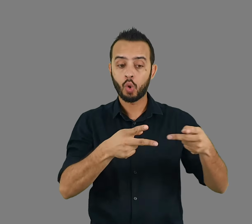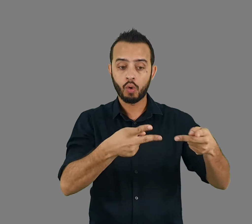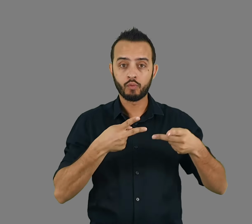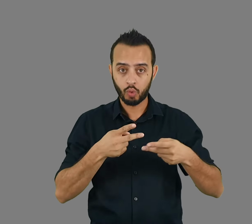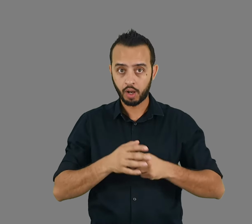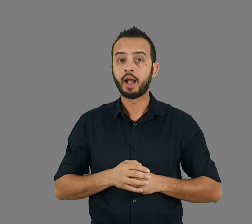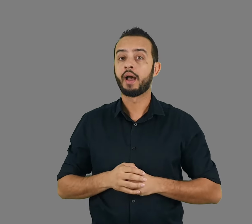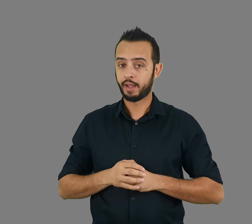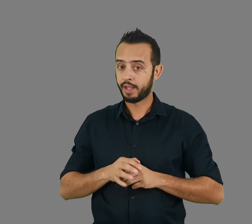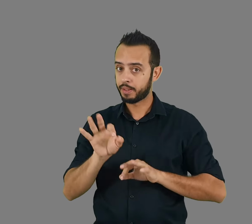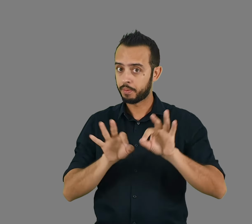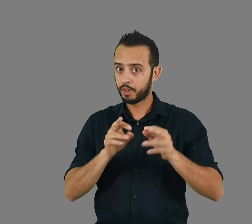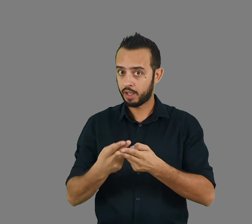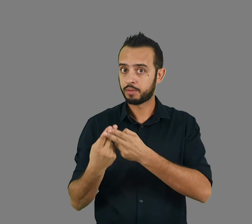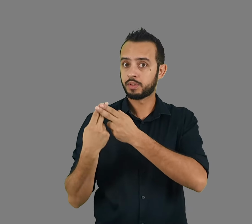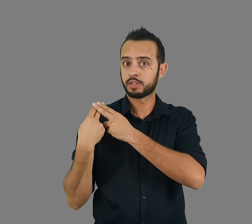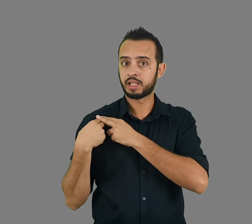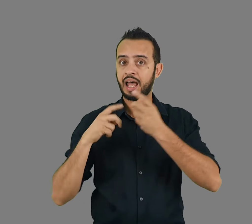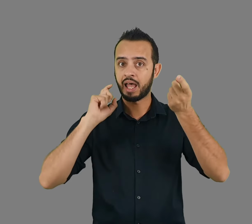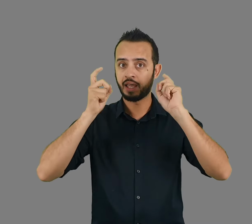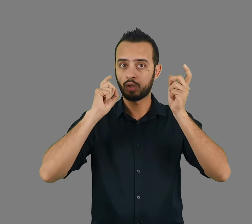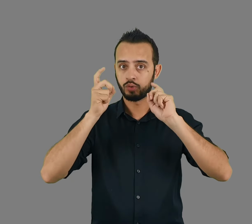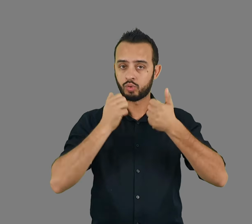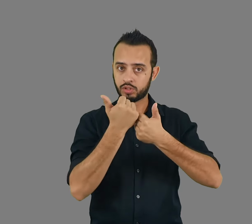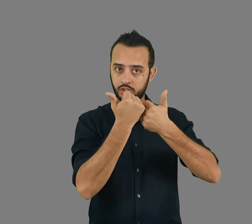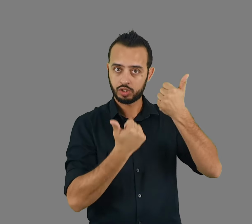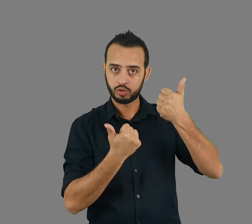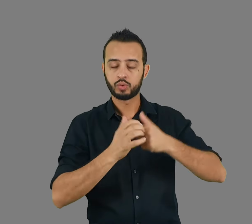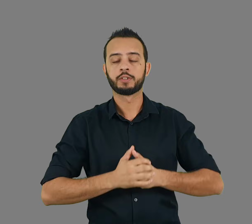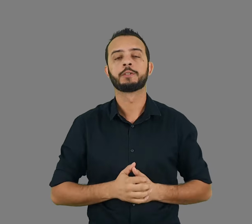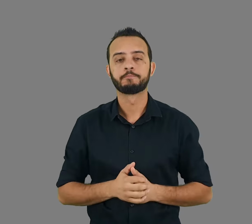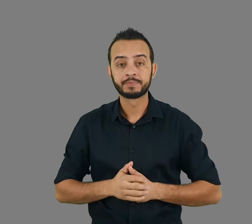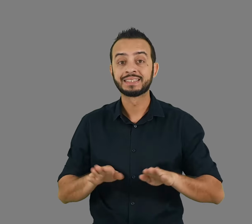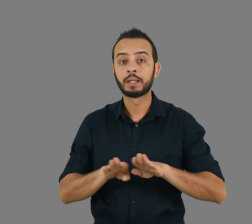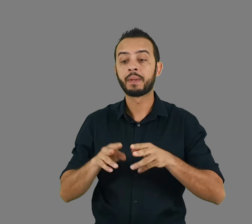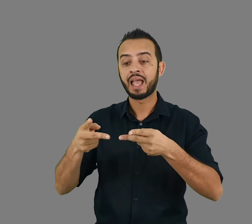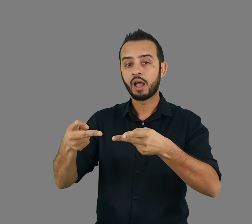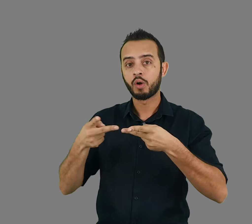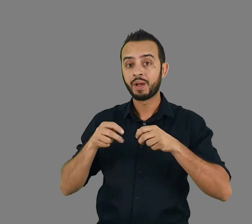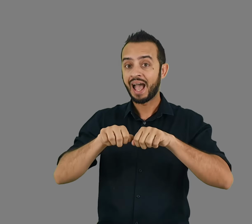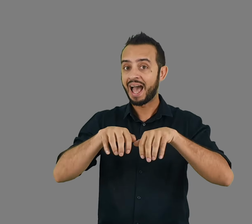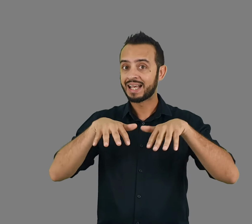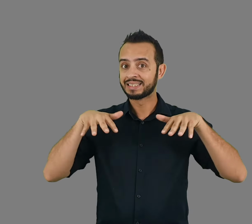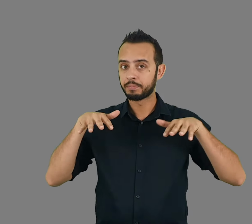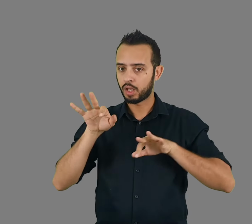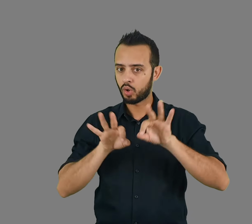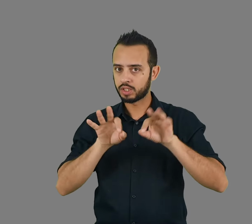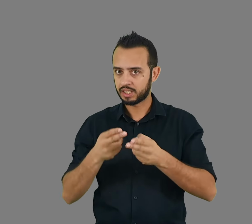diretoria executiva. 3. Convocar e presidir as assembleias ordinárias e